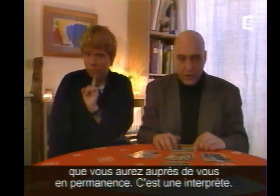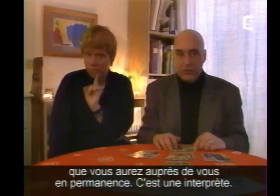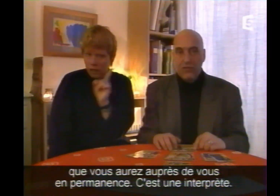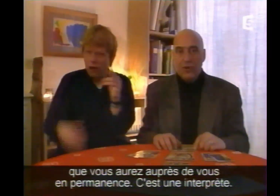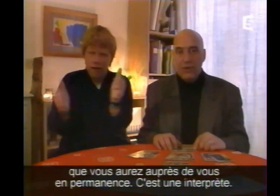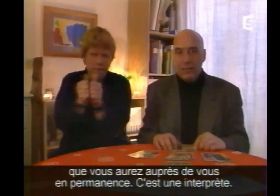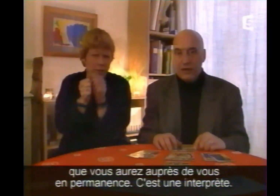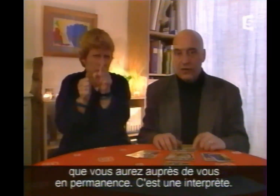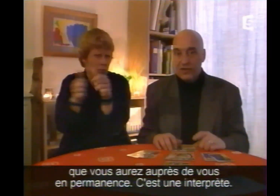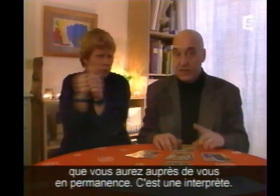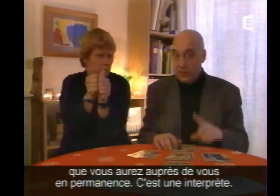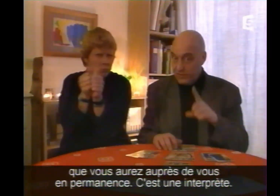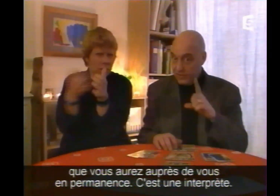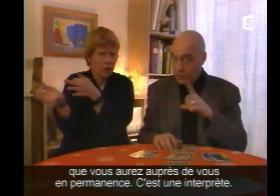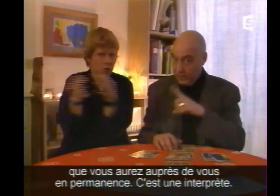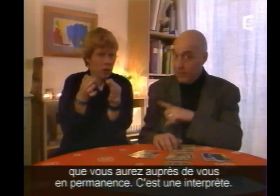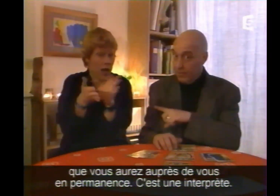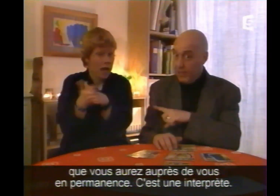auprès de vous en permanence. C'est une interprète.